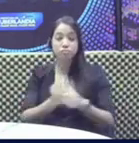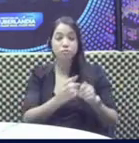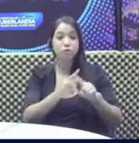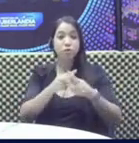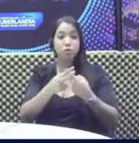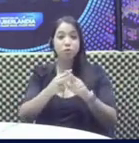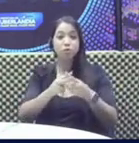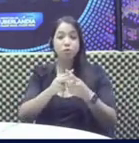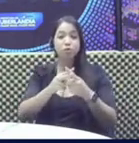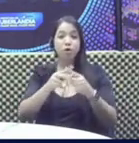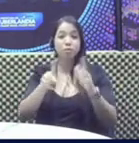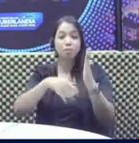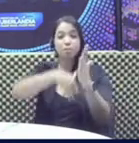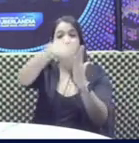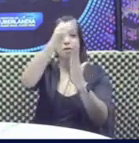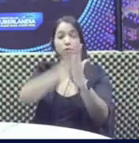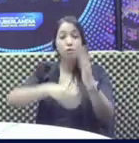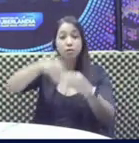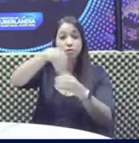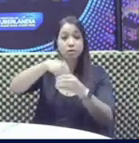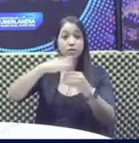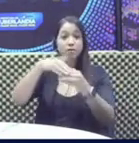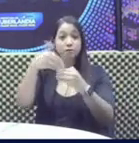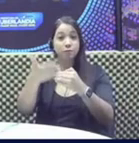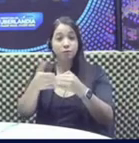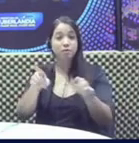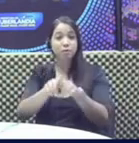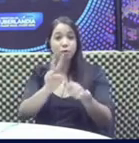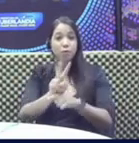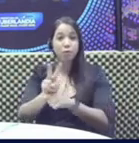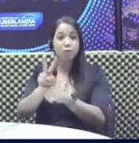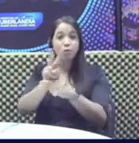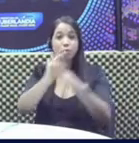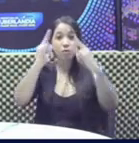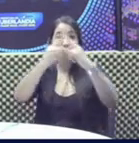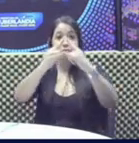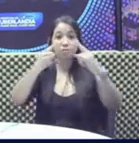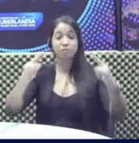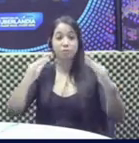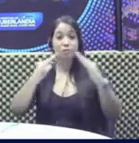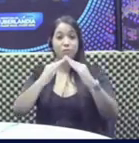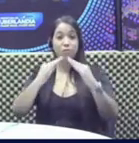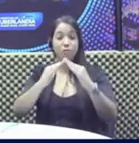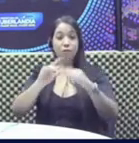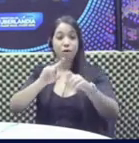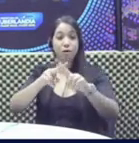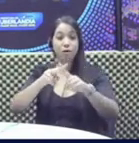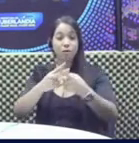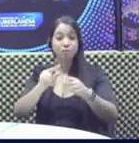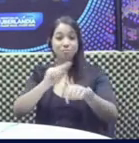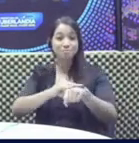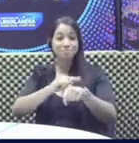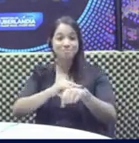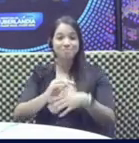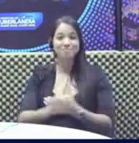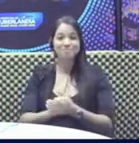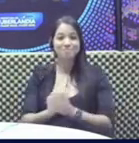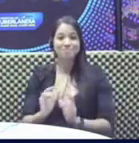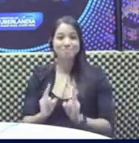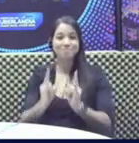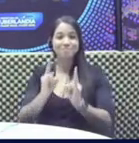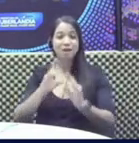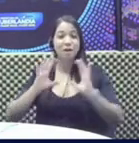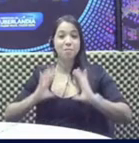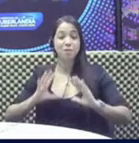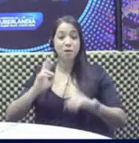de esquadrias, pintura interna e externa, cuidado com o telhado e reforma dos banheiros. A edificação fica na